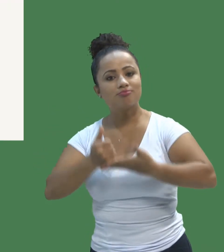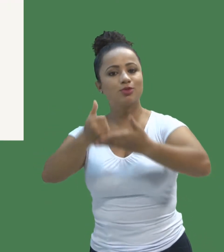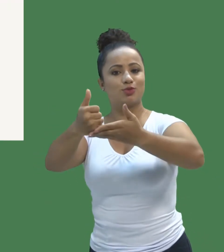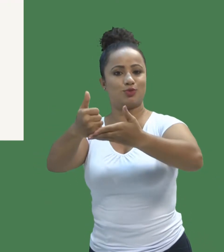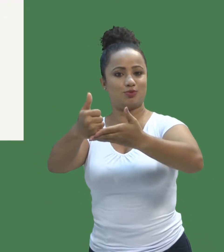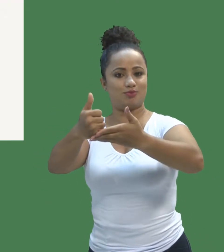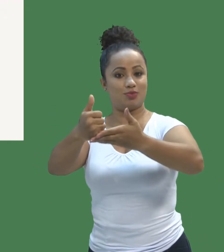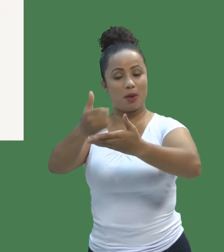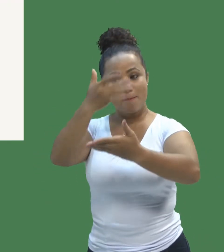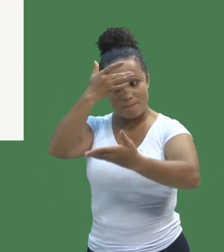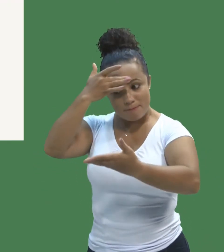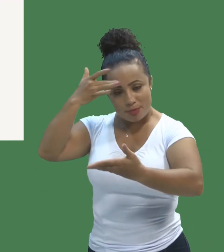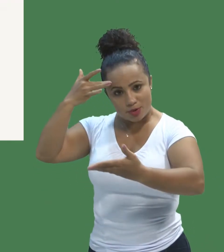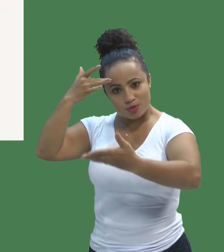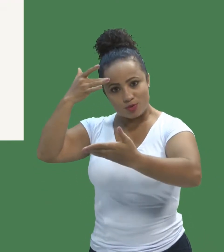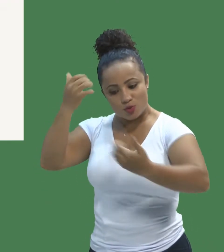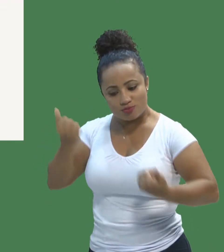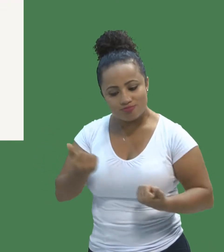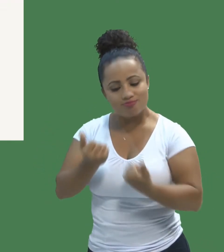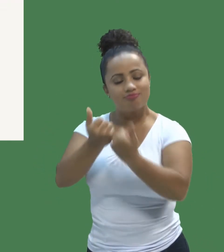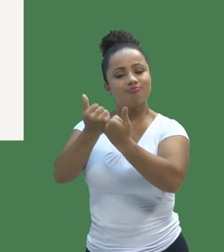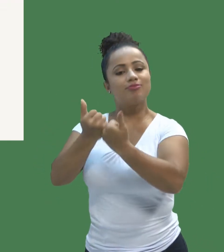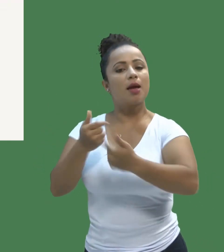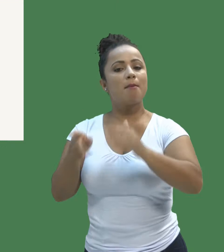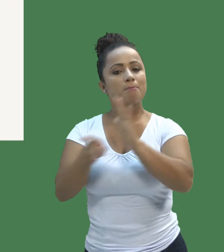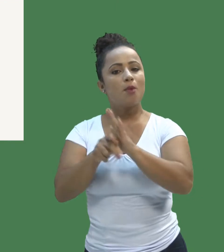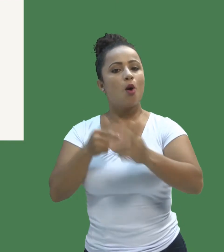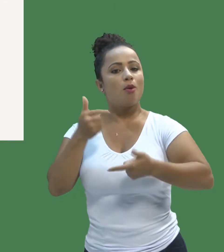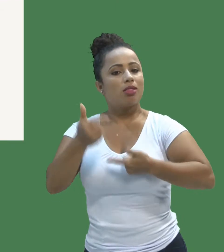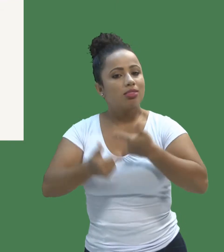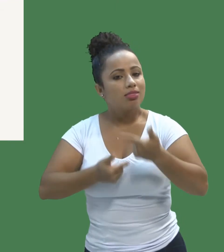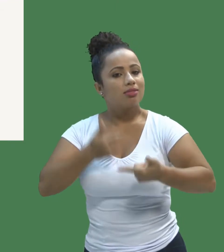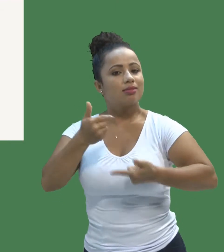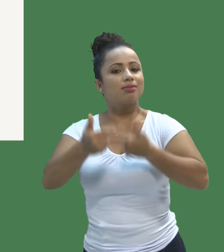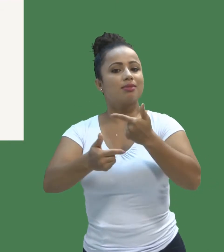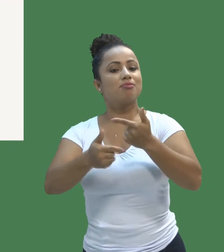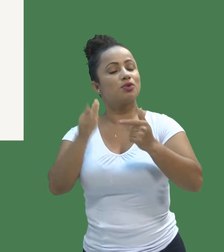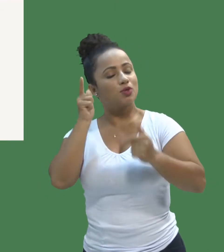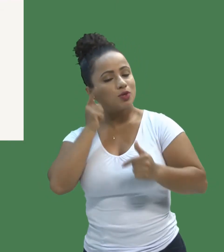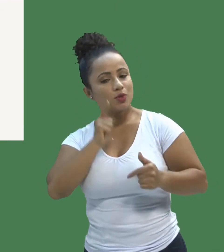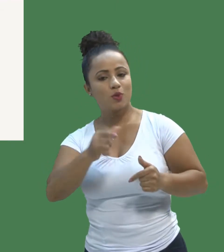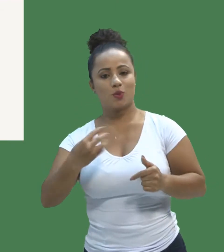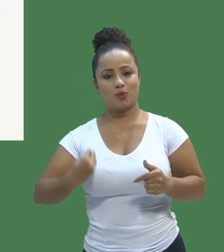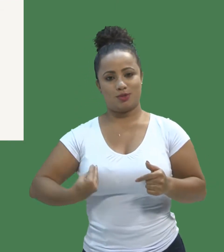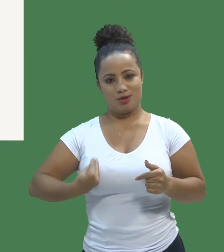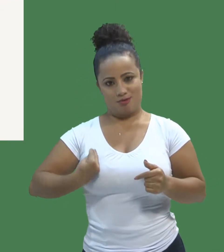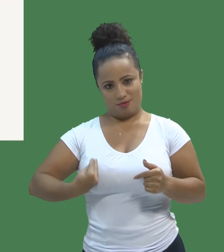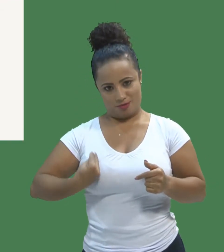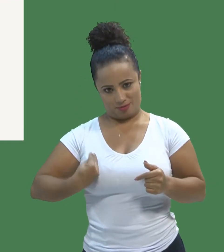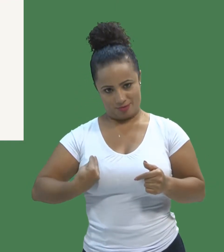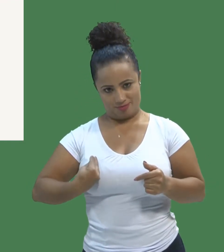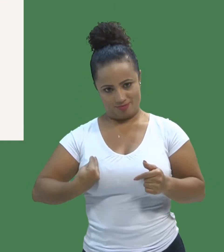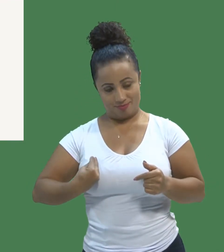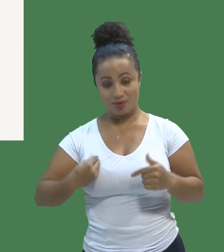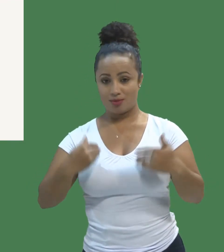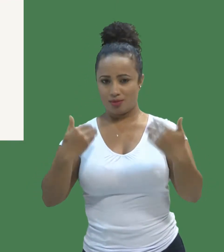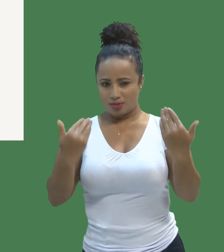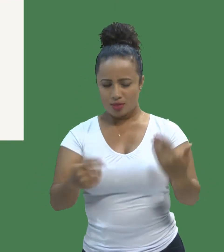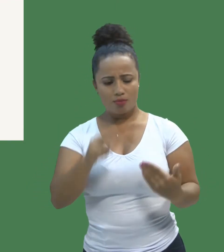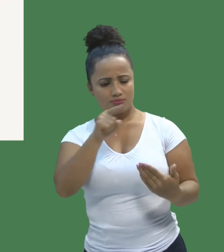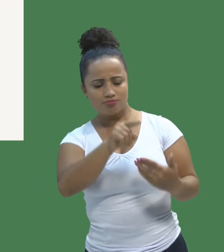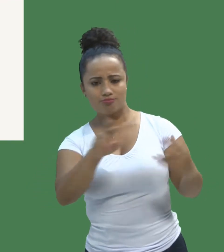os industriais. E a infraestrutura pelos trabalhadores que vendem a força